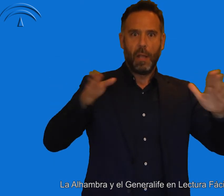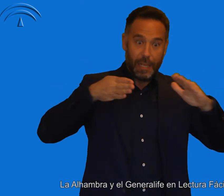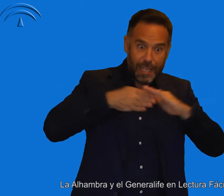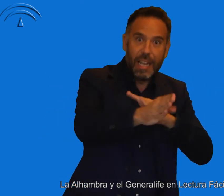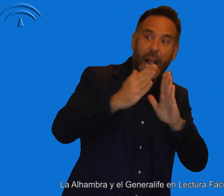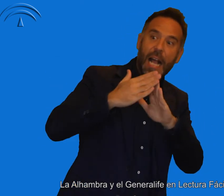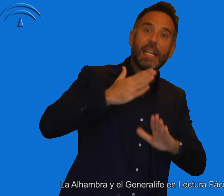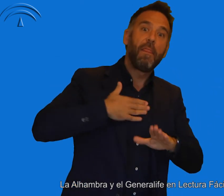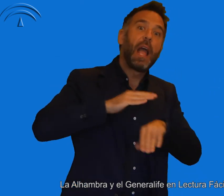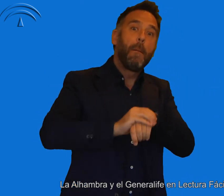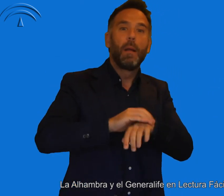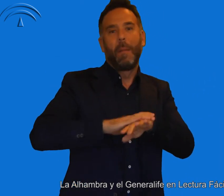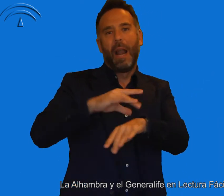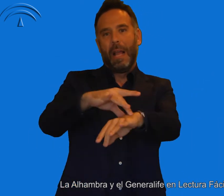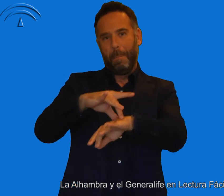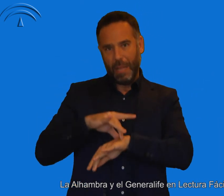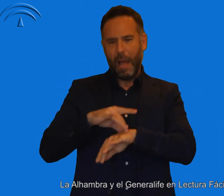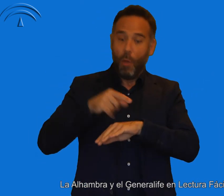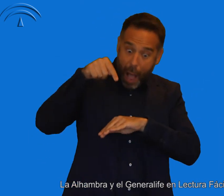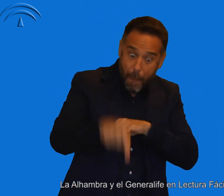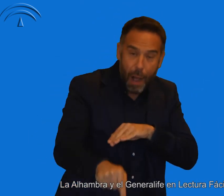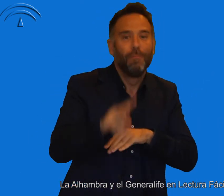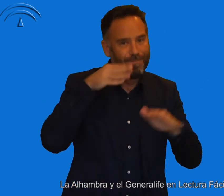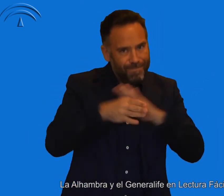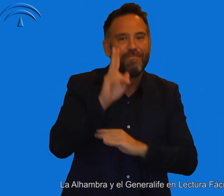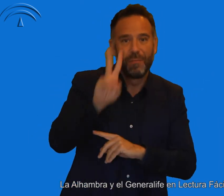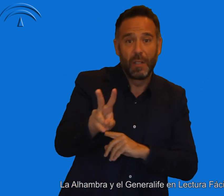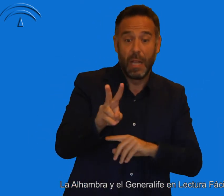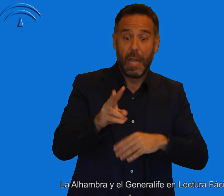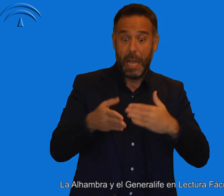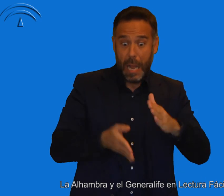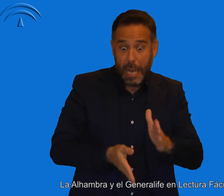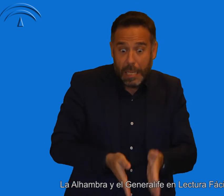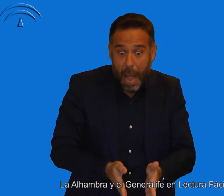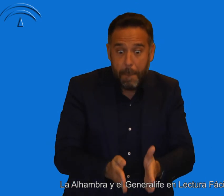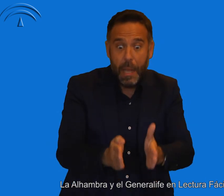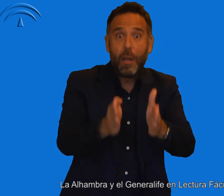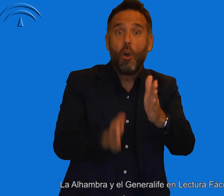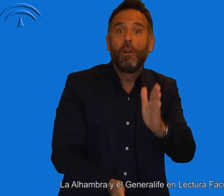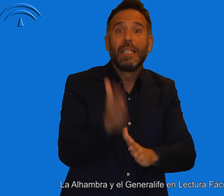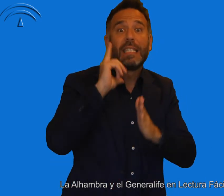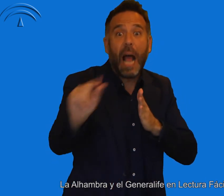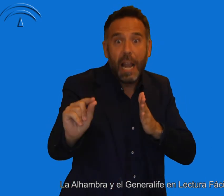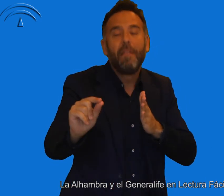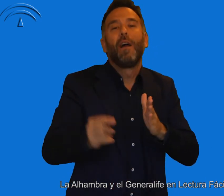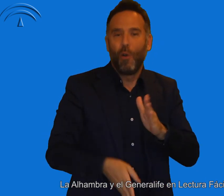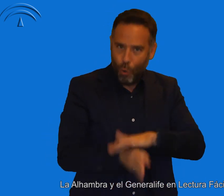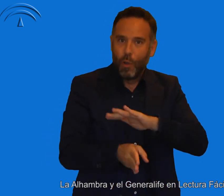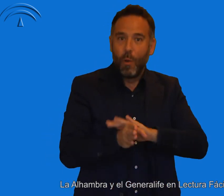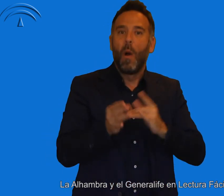los amigos, para los invitados, se ve más abajo. El camino hacia la salida continúa por el Paseo de las Adelfas y